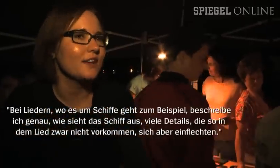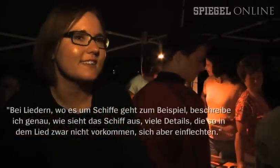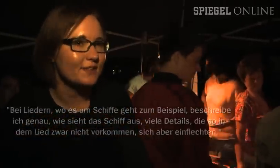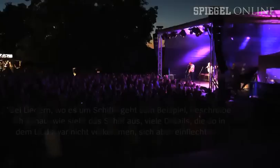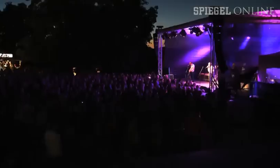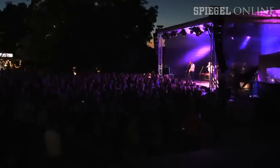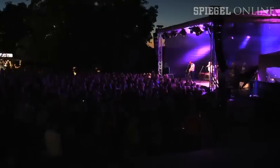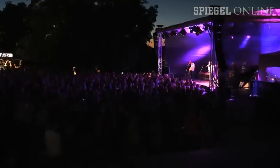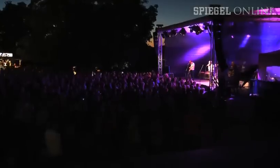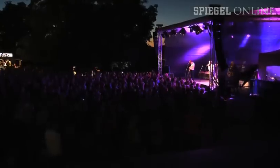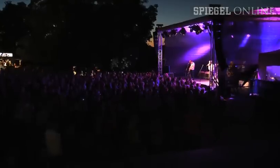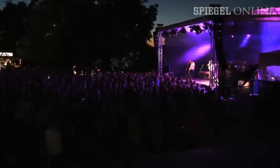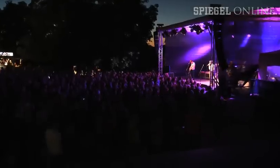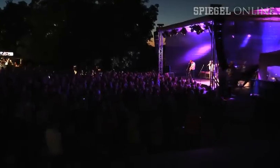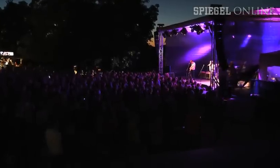sich so einflechten.